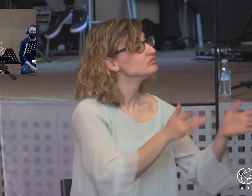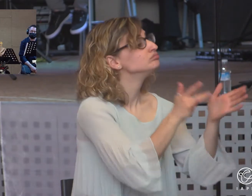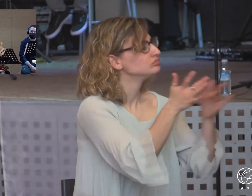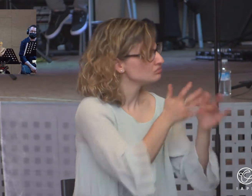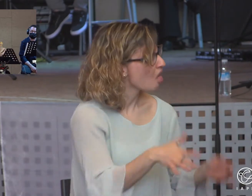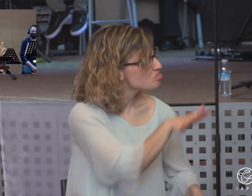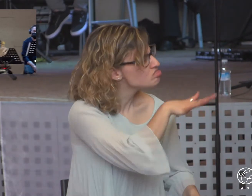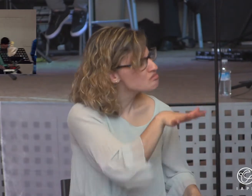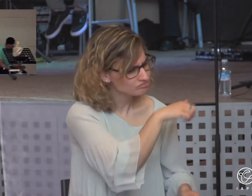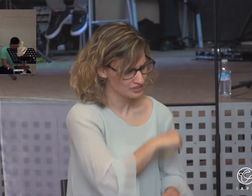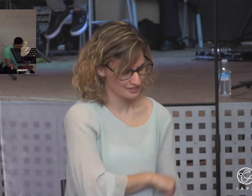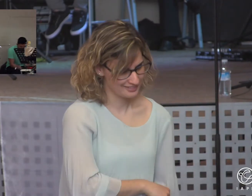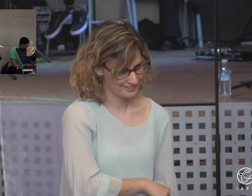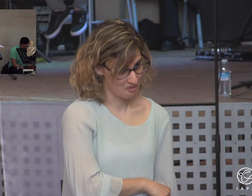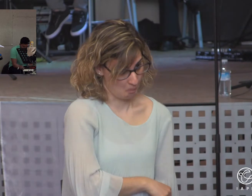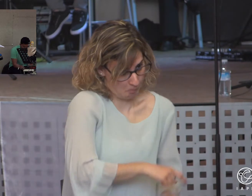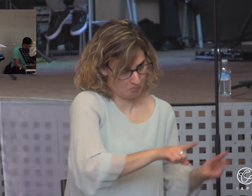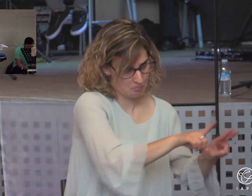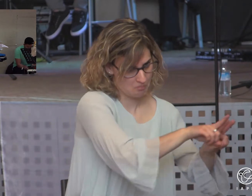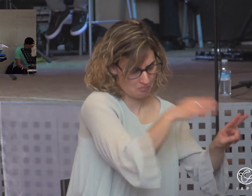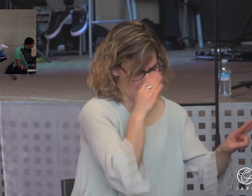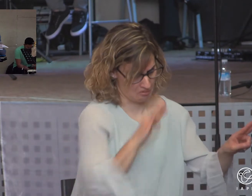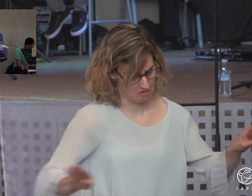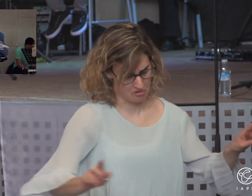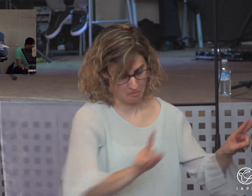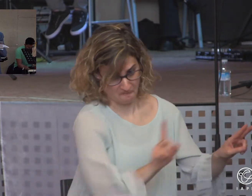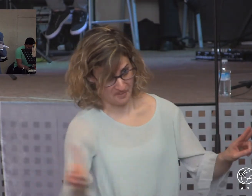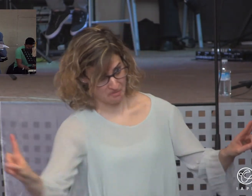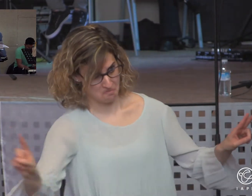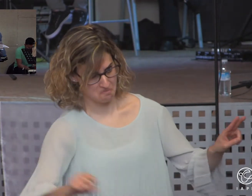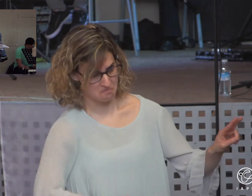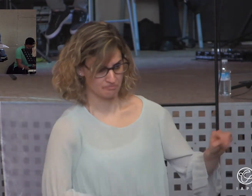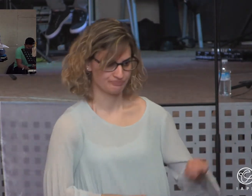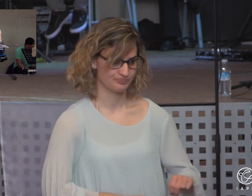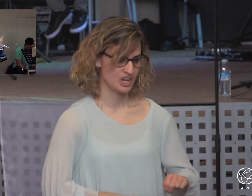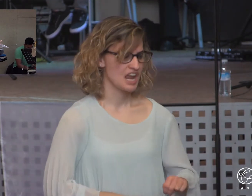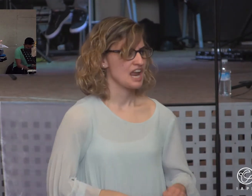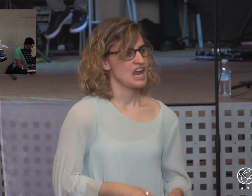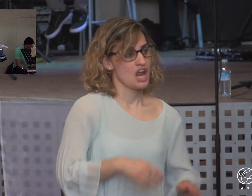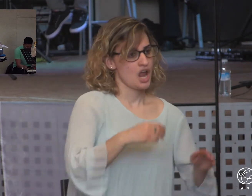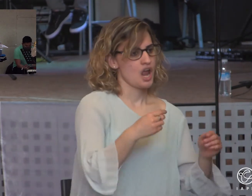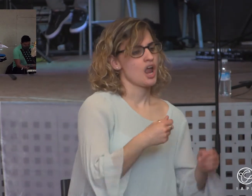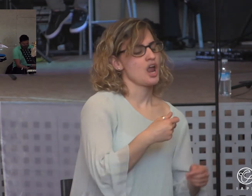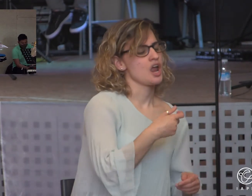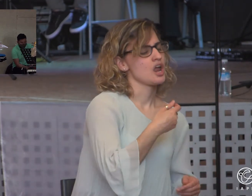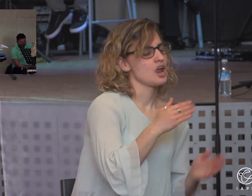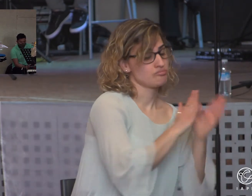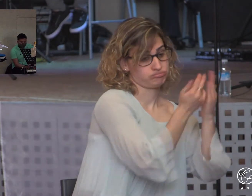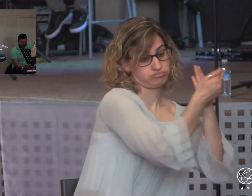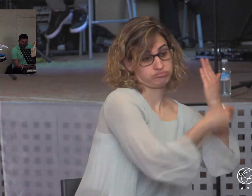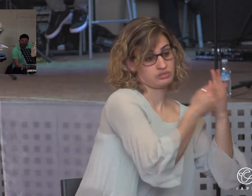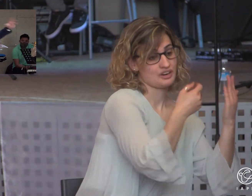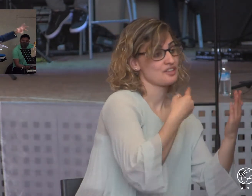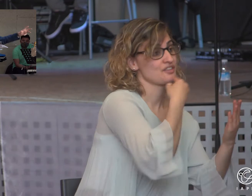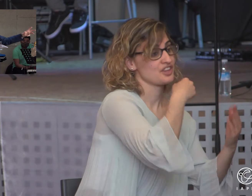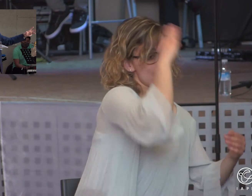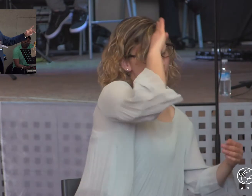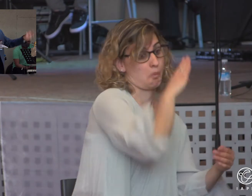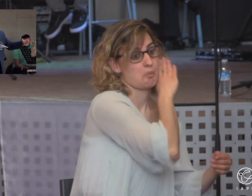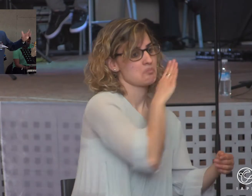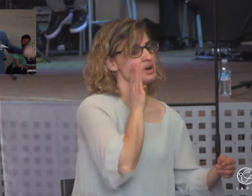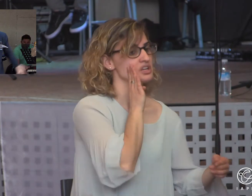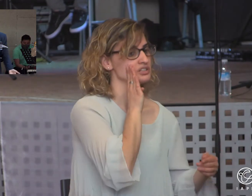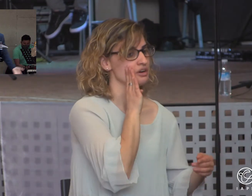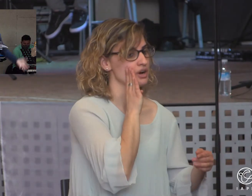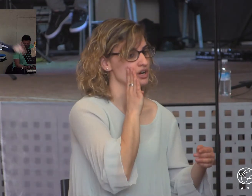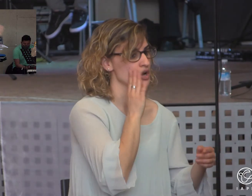dice literalmente que se angustiaron muchísimo. Y ya había pasado una jornada